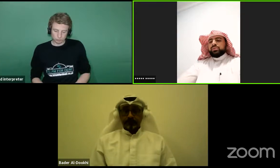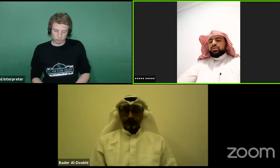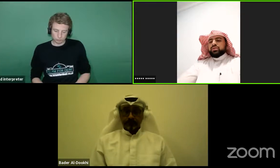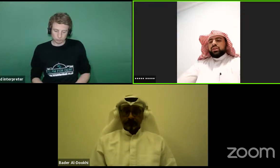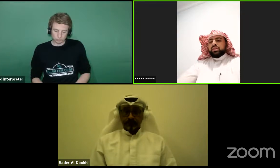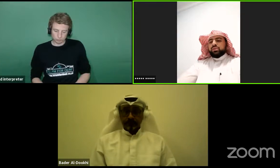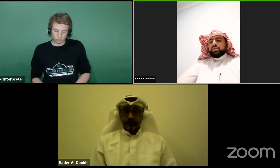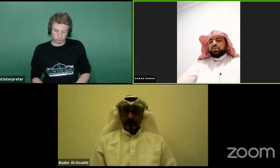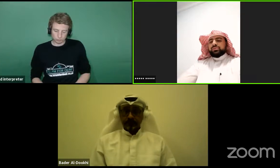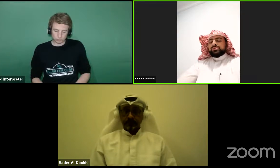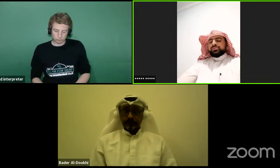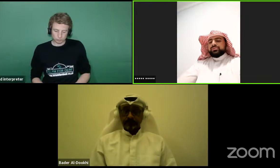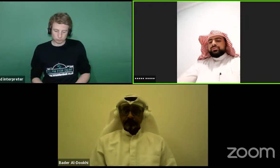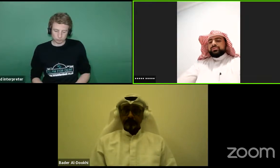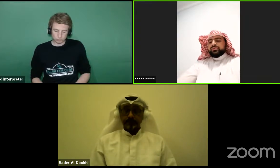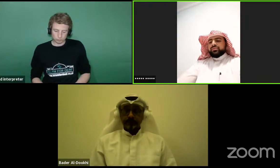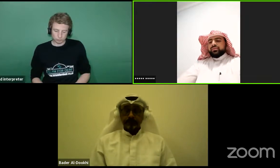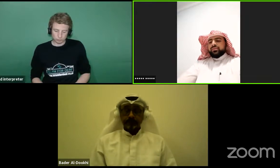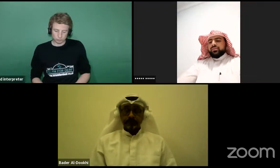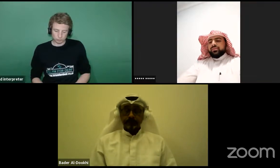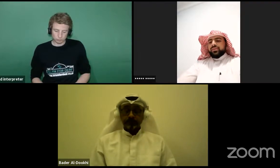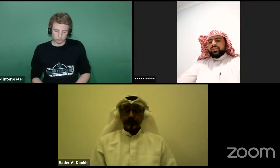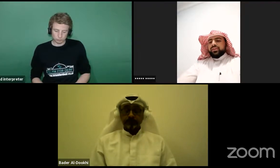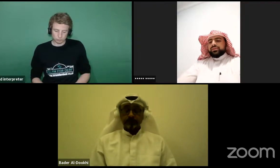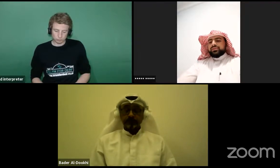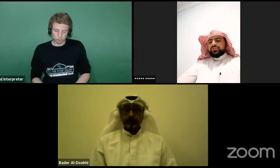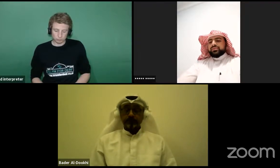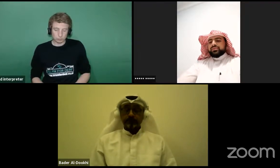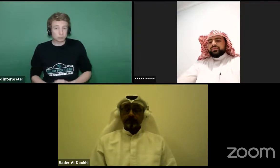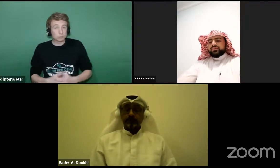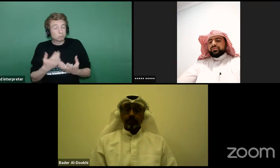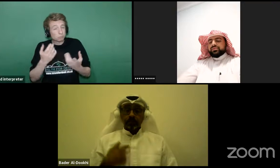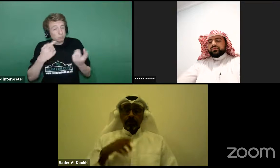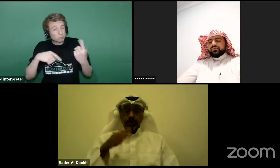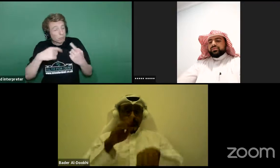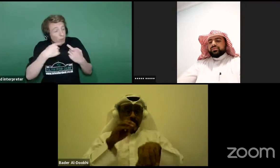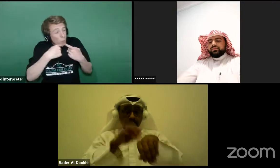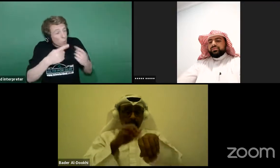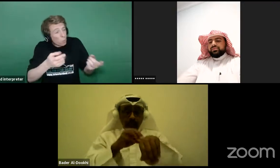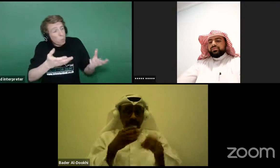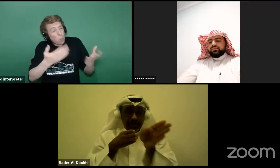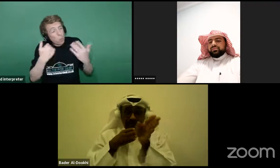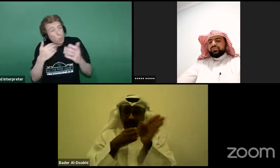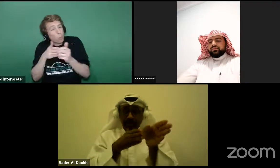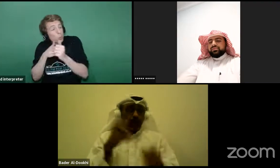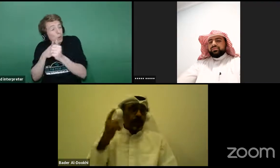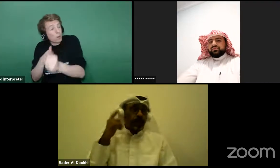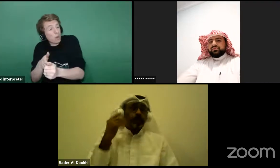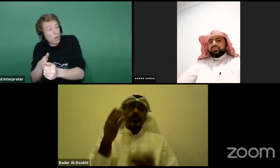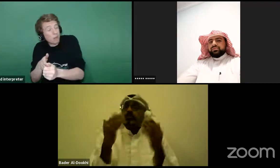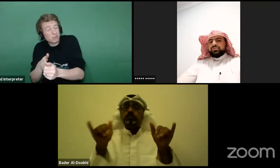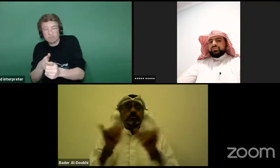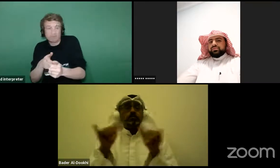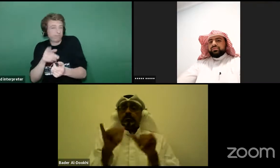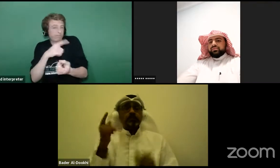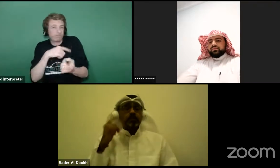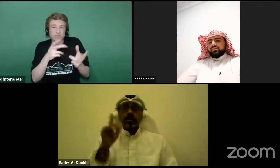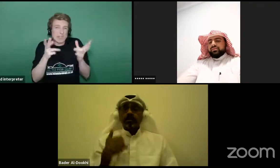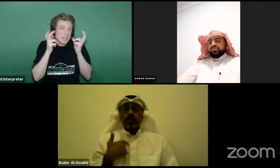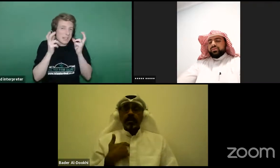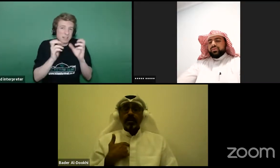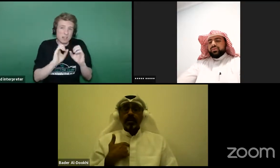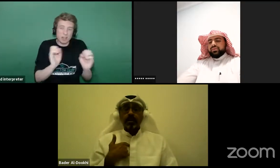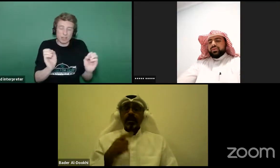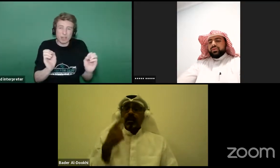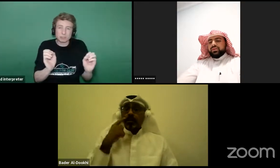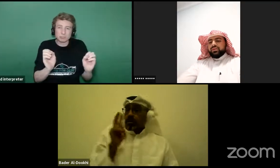لا يبصرون. And if you call them to guidance, they hear not, and you will see